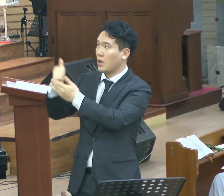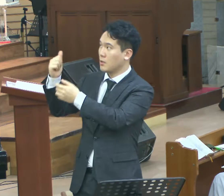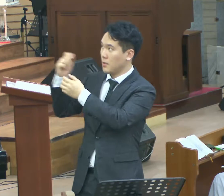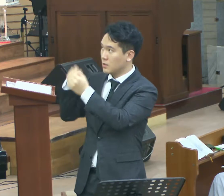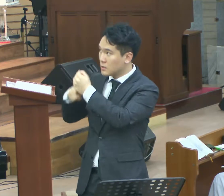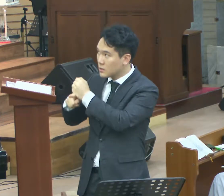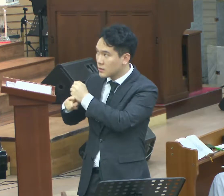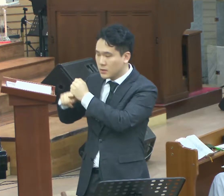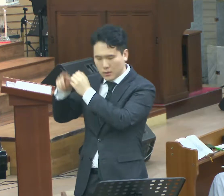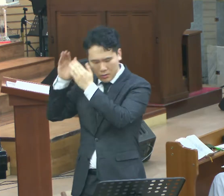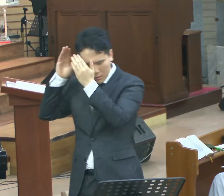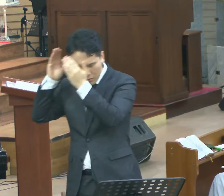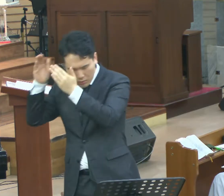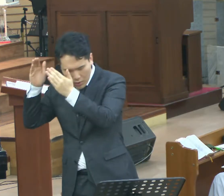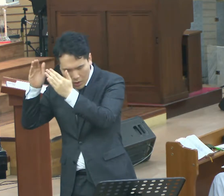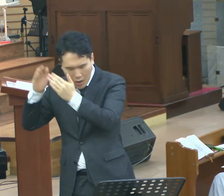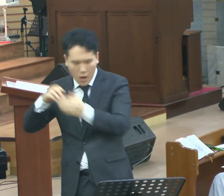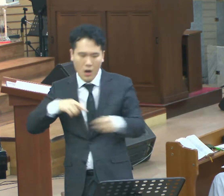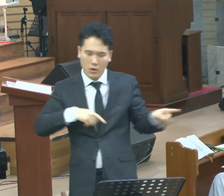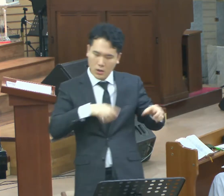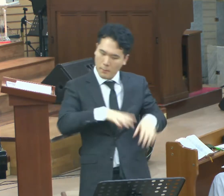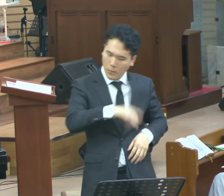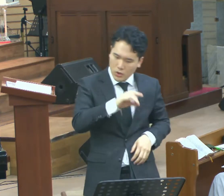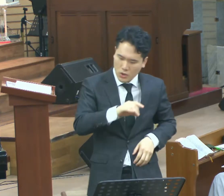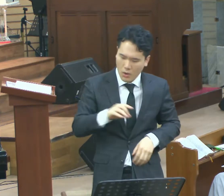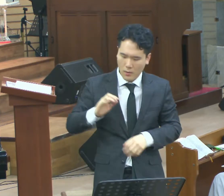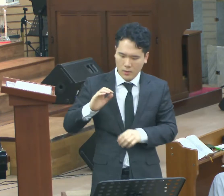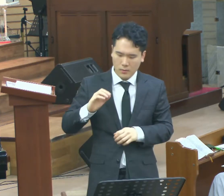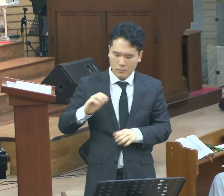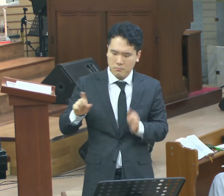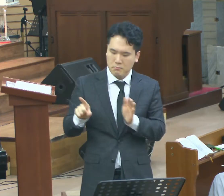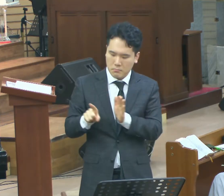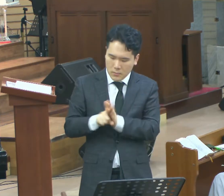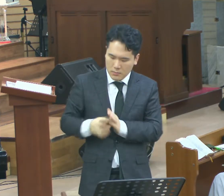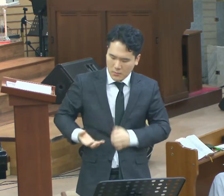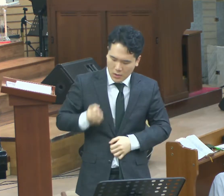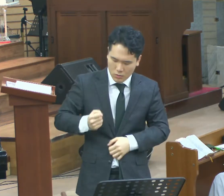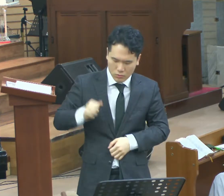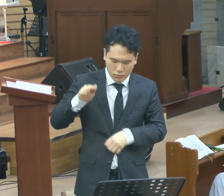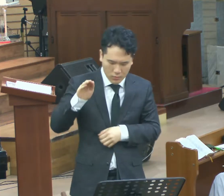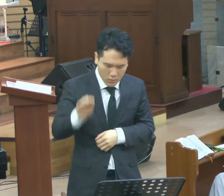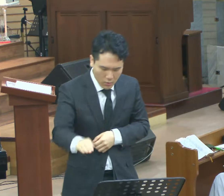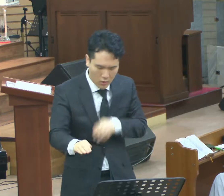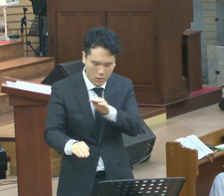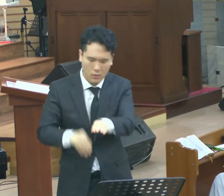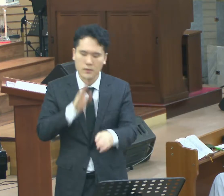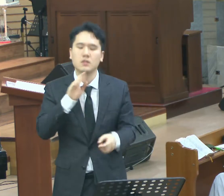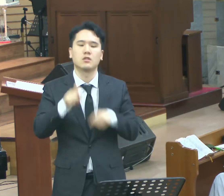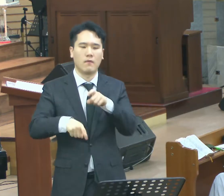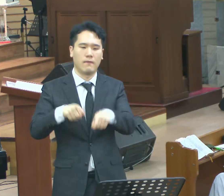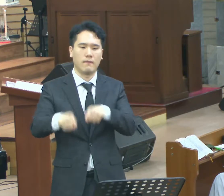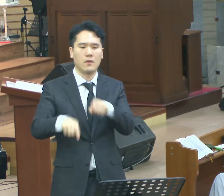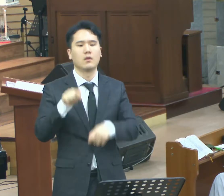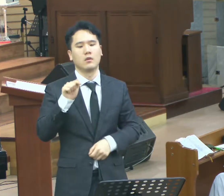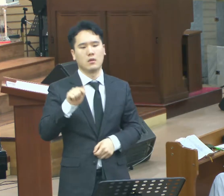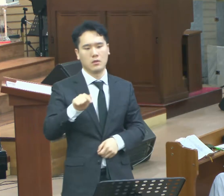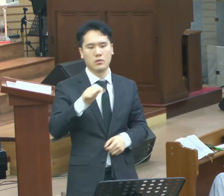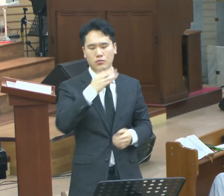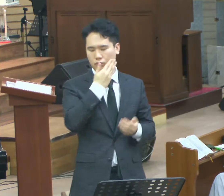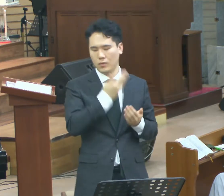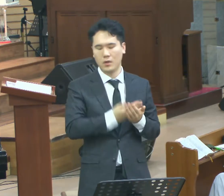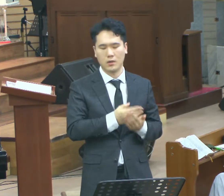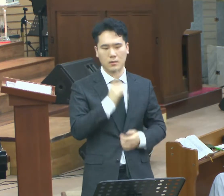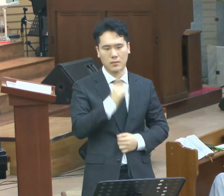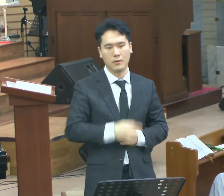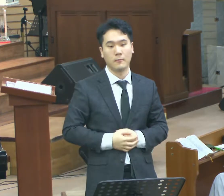완벽한 하나님을 향한 믿음을 갖고 계셨죠. 그러니까 예수님은 사람들을 많이 부딪혔어요. 사람들이 그렇게 싫어하는 거,